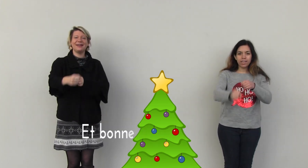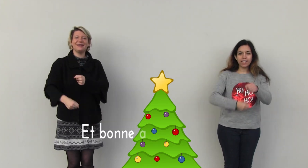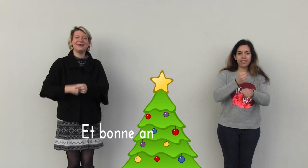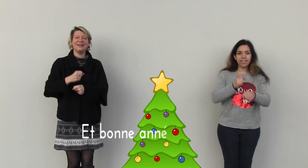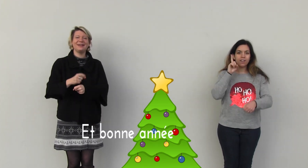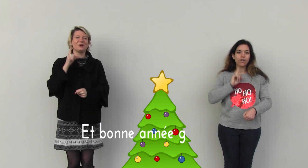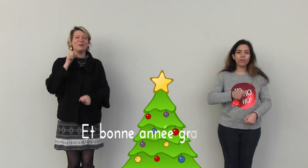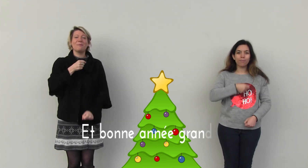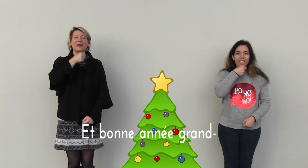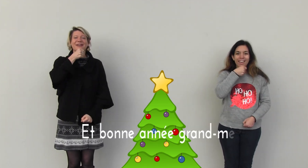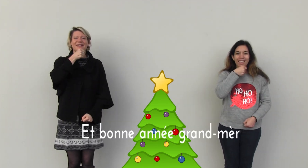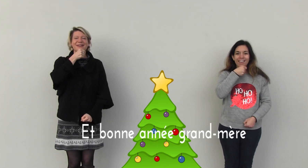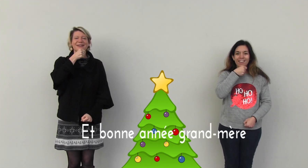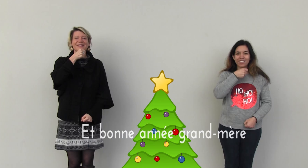année grand-mère